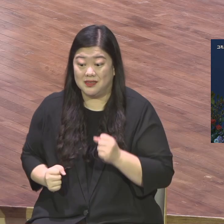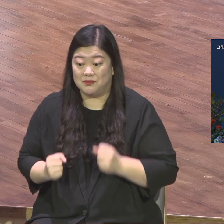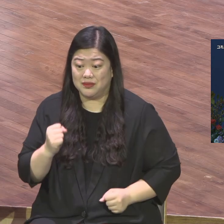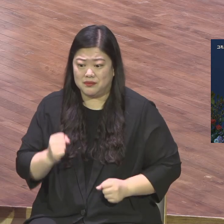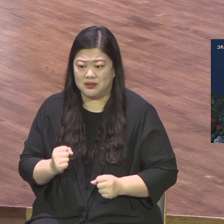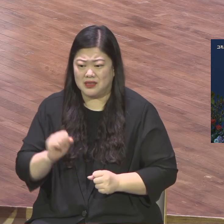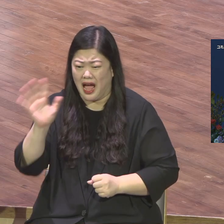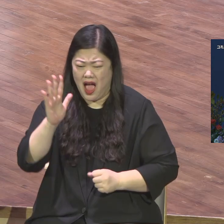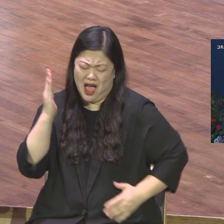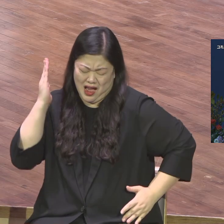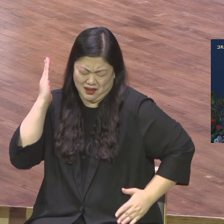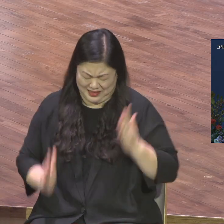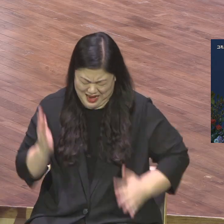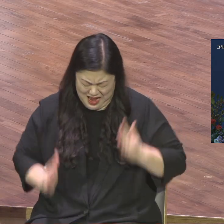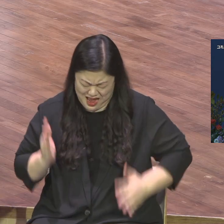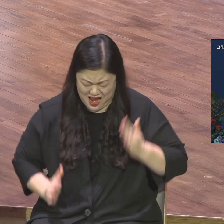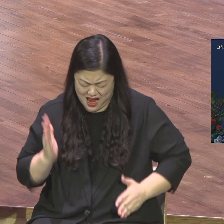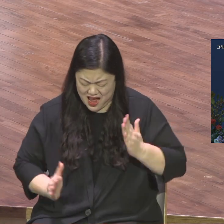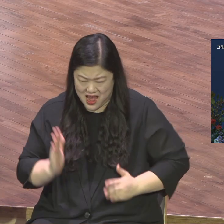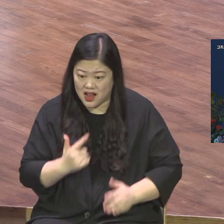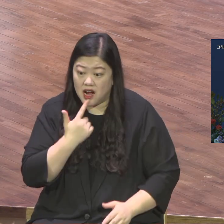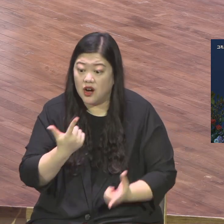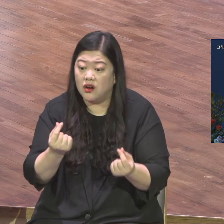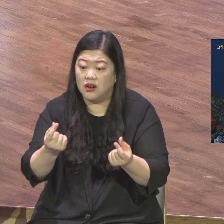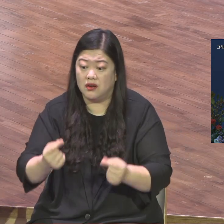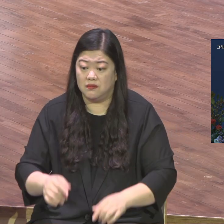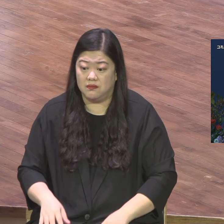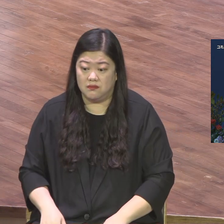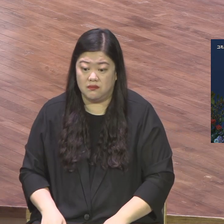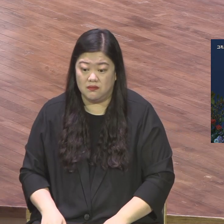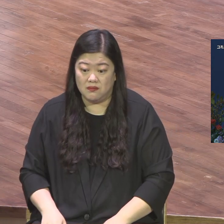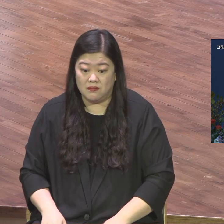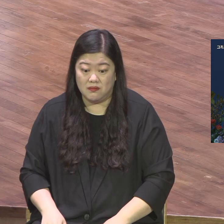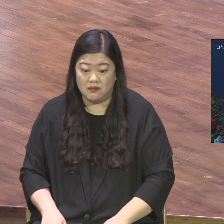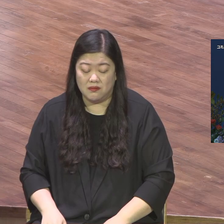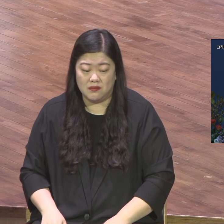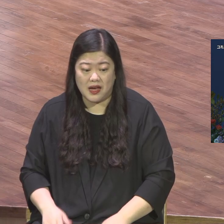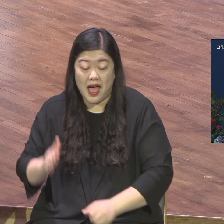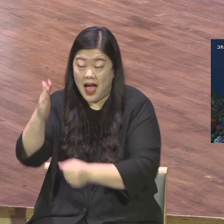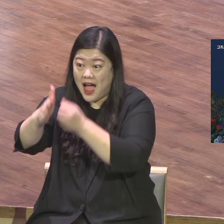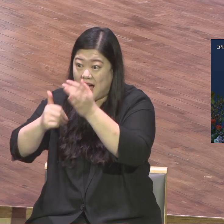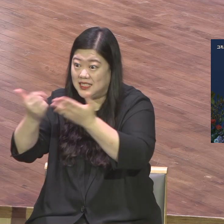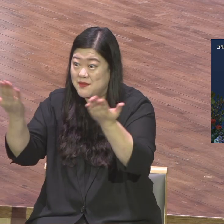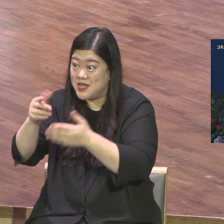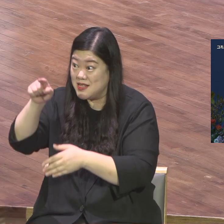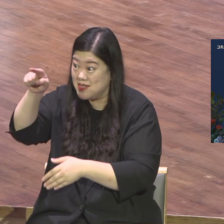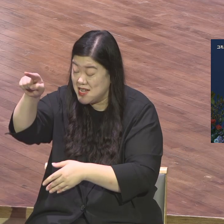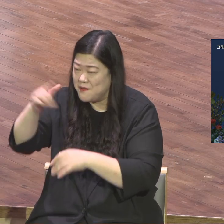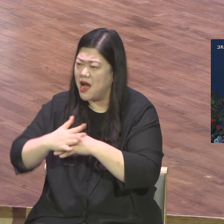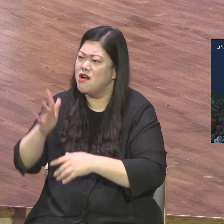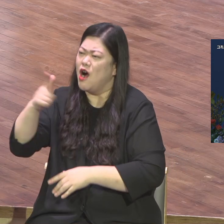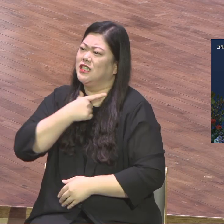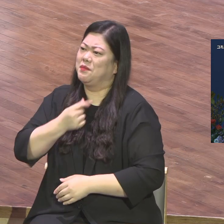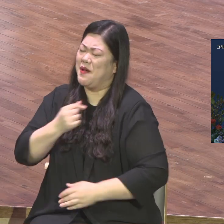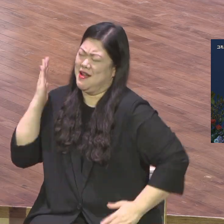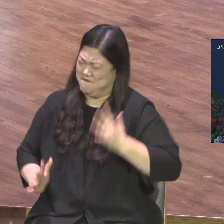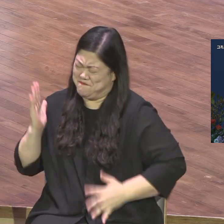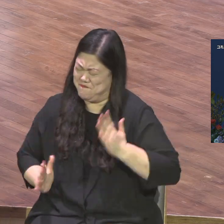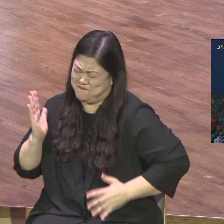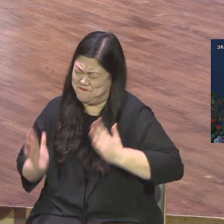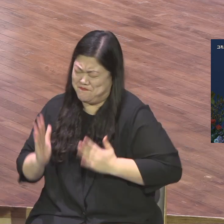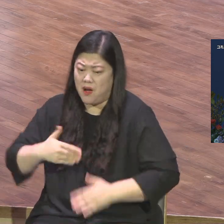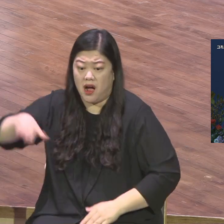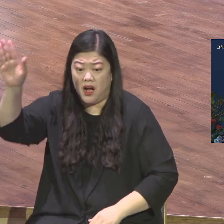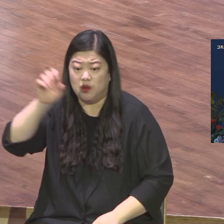직분 맡았다. 은혜 받았다. 그럼 바로 전력질주할 수 있는 이런 성령의 DNA.